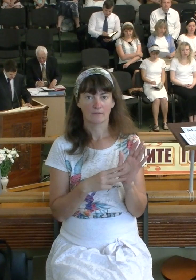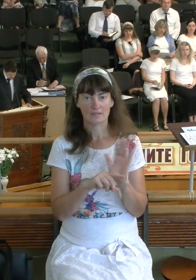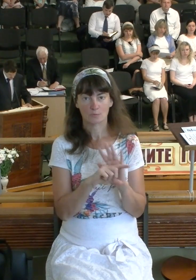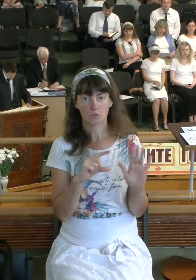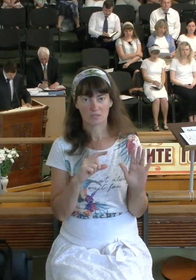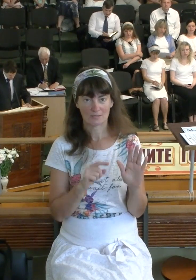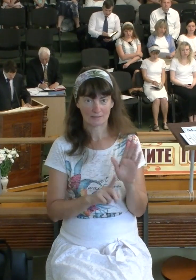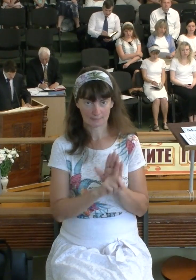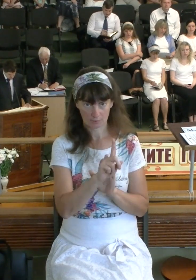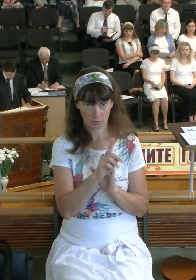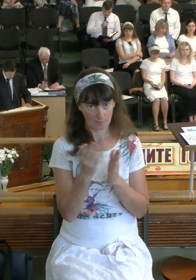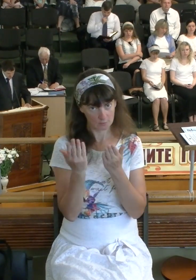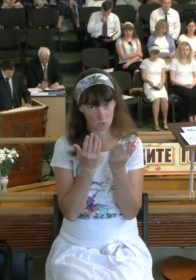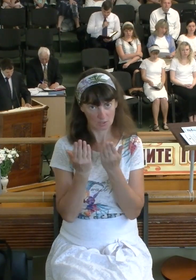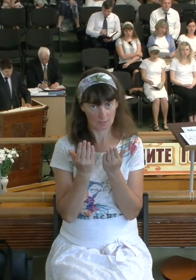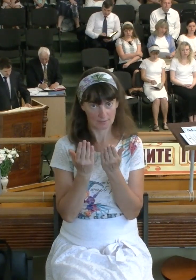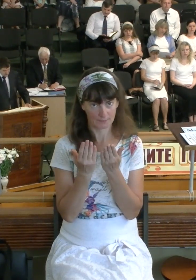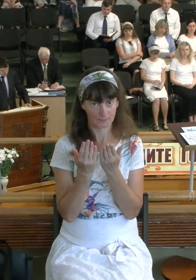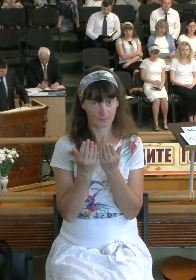совсем маленький отрывок прочитаю.